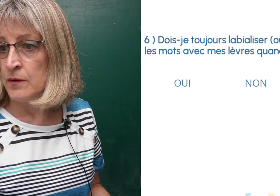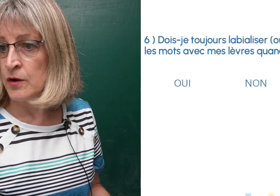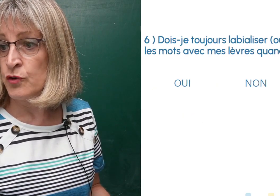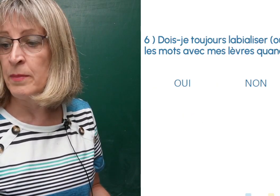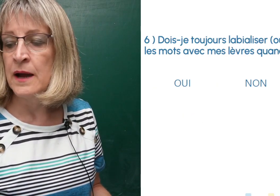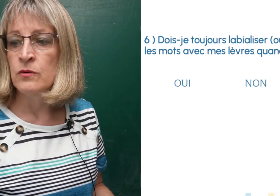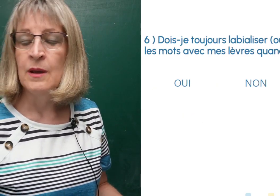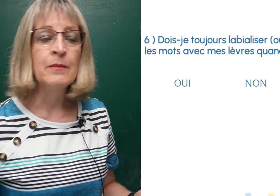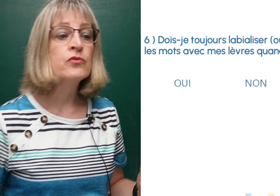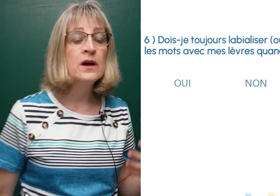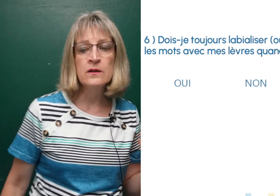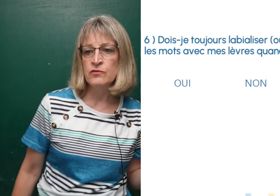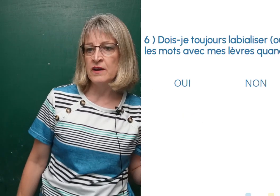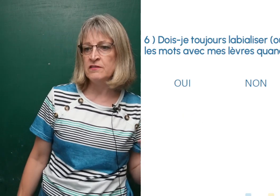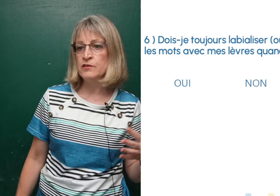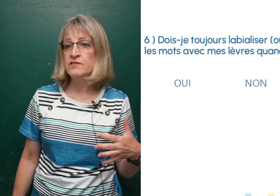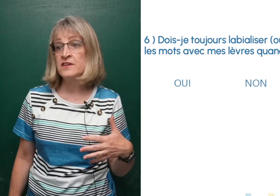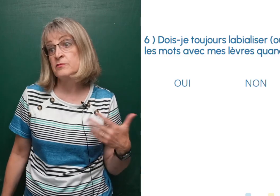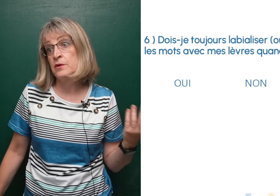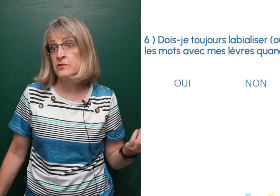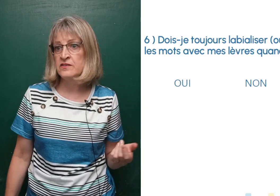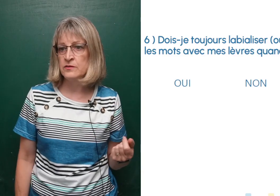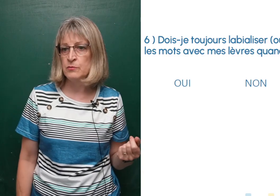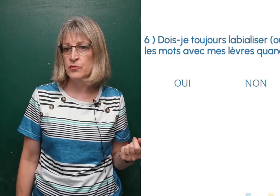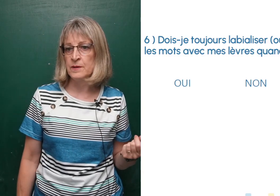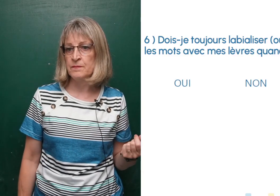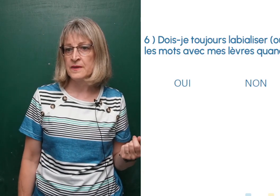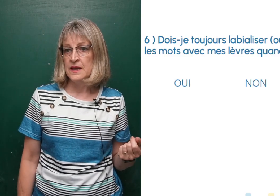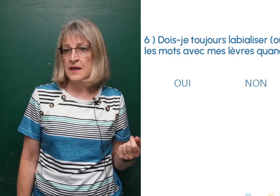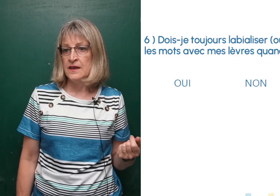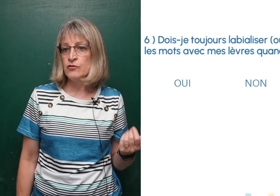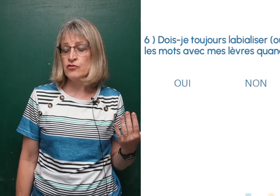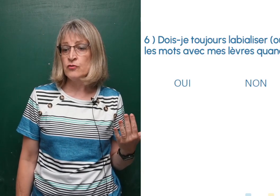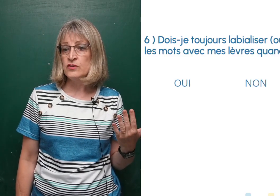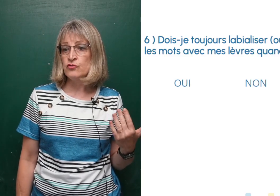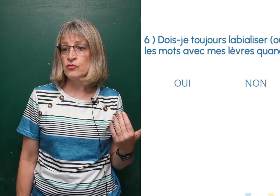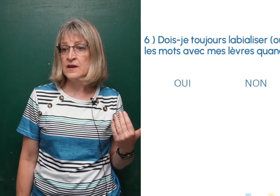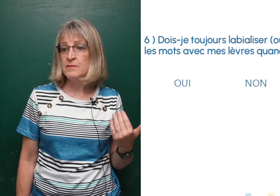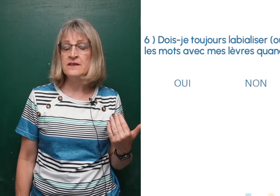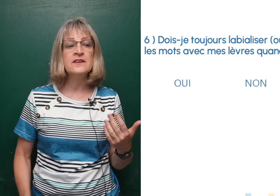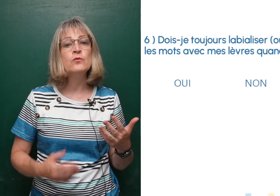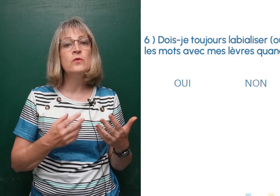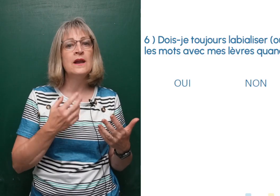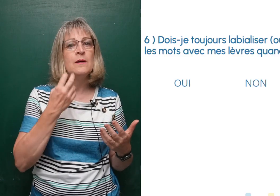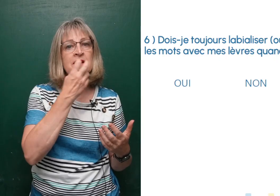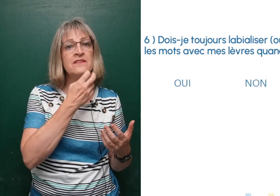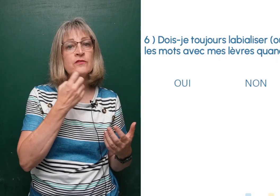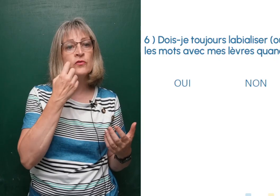Quand on parle, on n'a pas besoin hein, de faire vivre notre visage, mais en langue des signes, on a besoin. Est-ce que je dois toujours labialiser ou la labialisation, c'est le